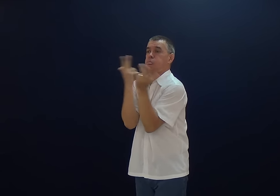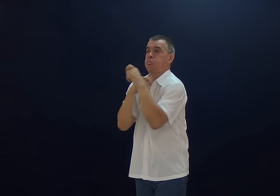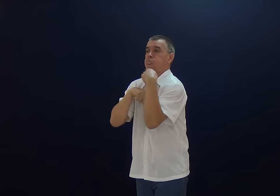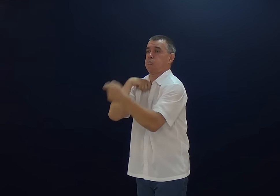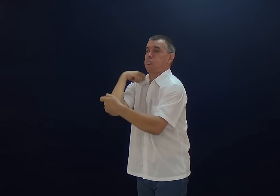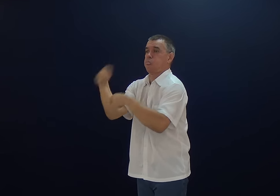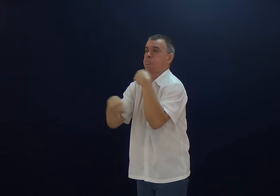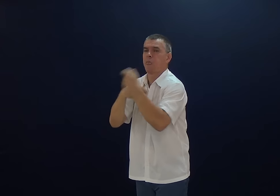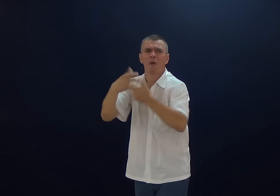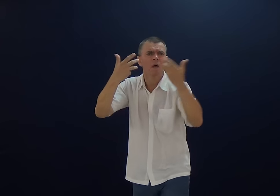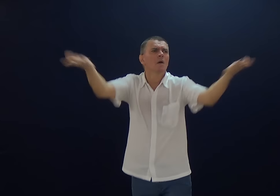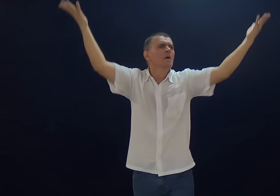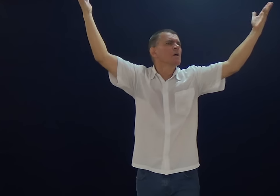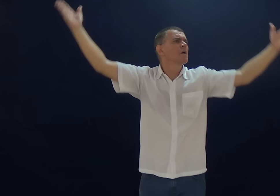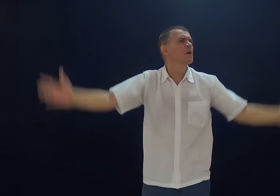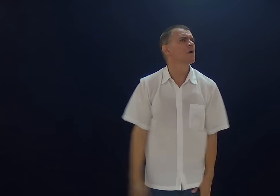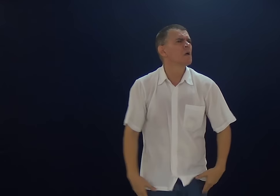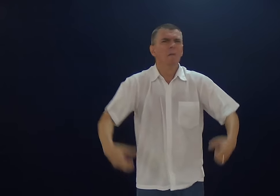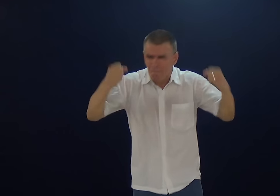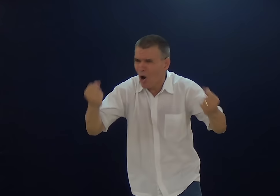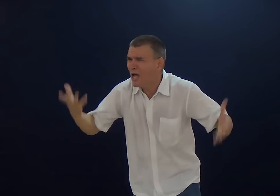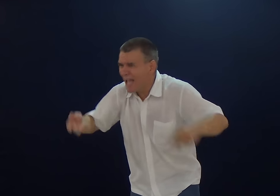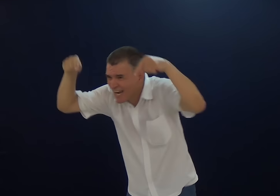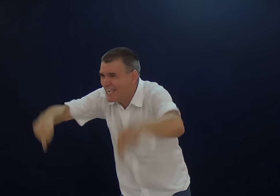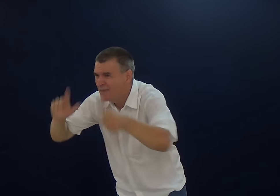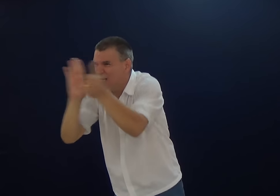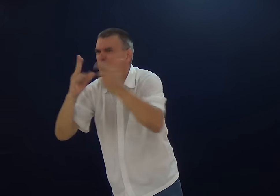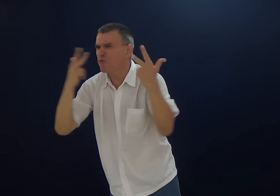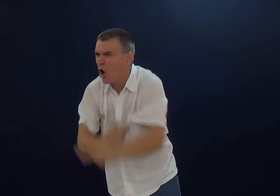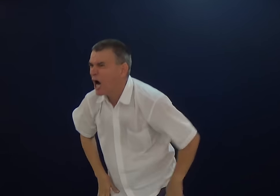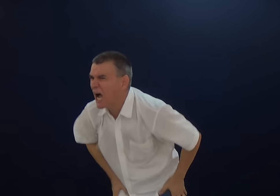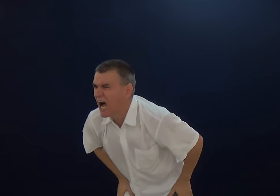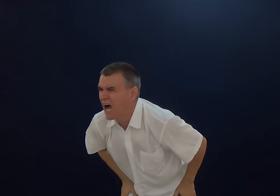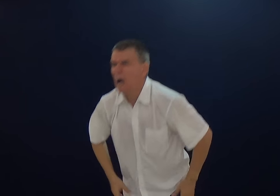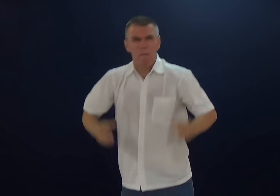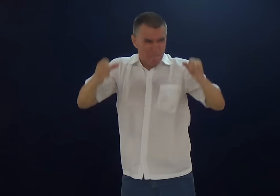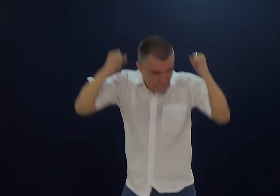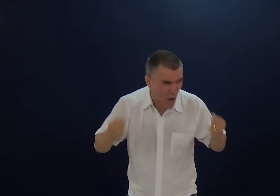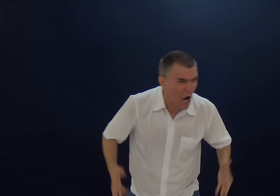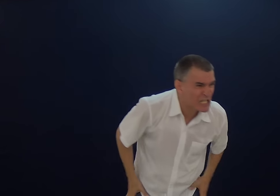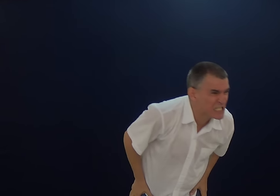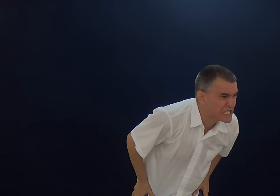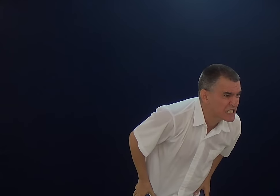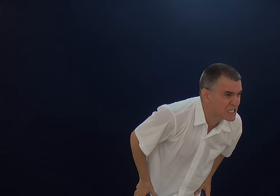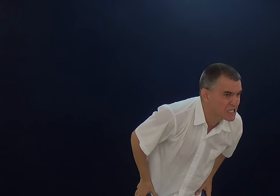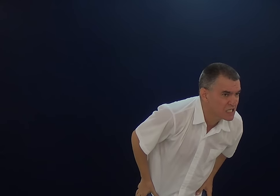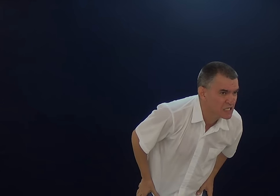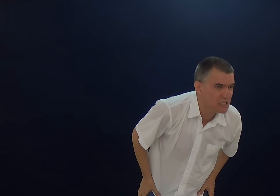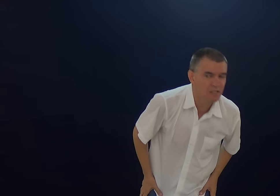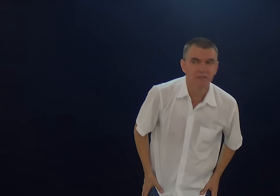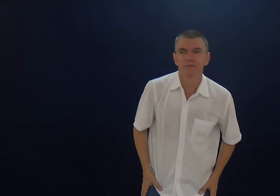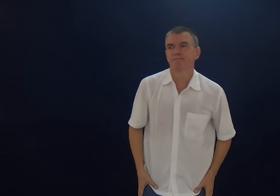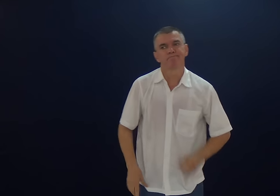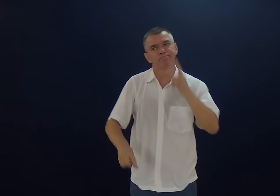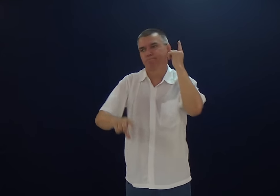sai sai do ambiente de culto e vai ali para trás e fica fofocando ah gente não pode fofocar